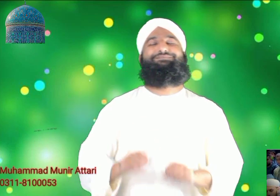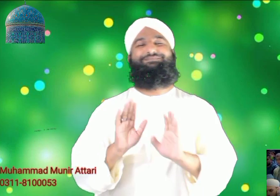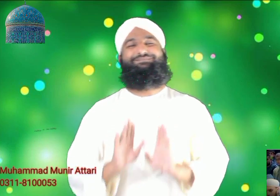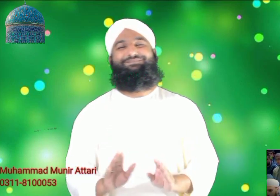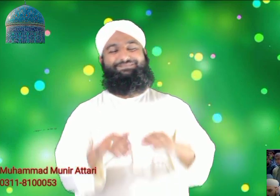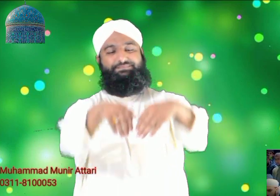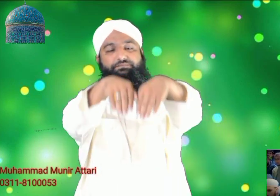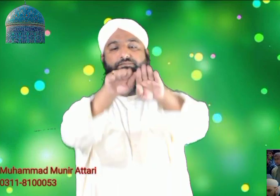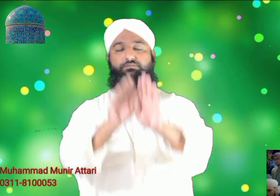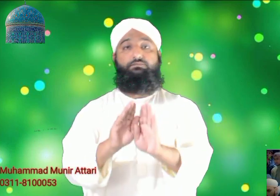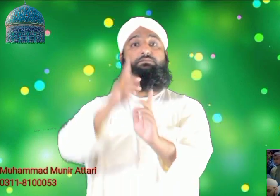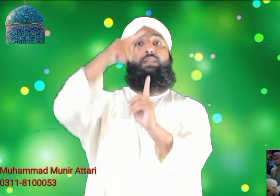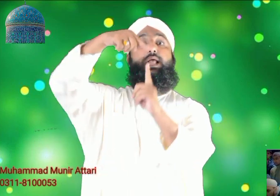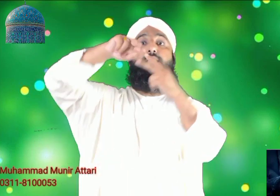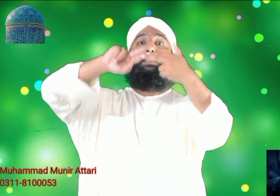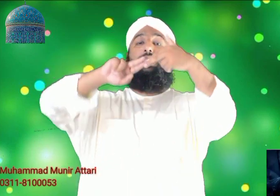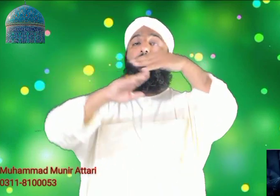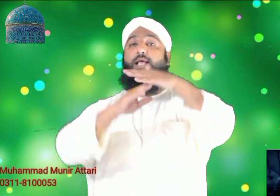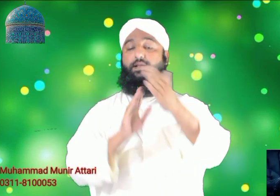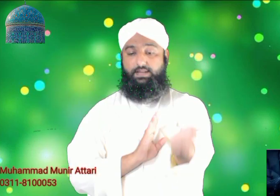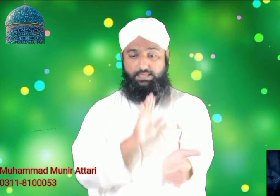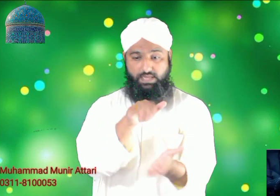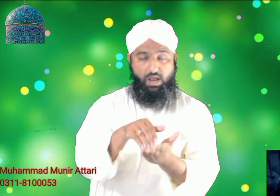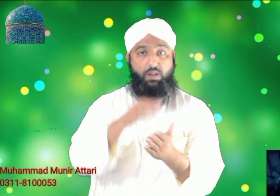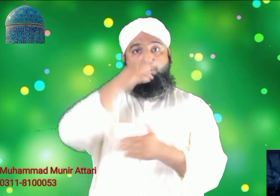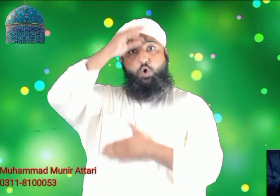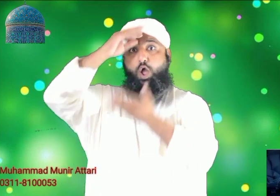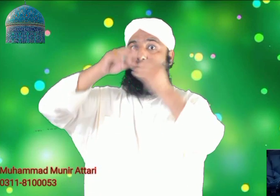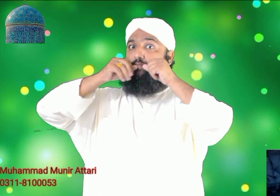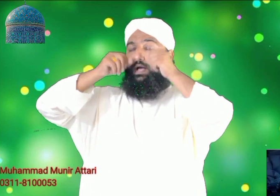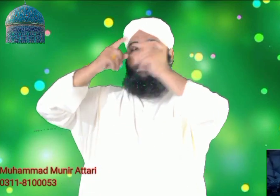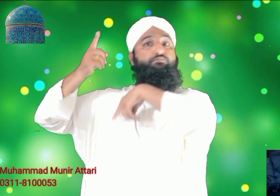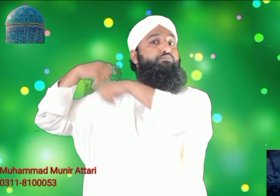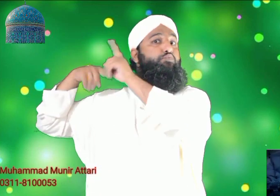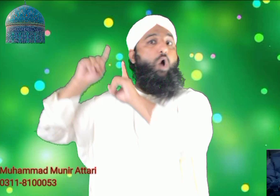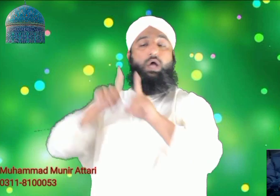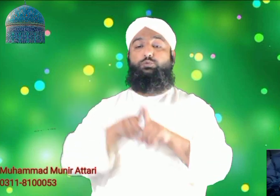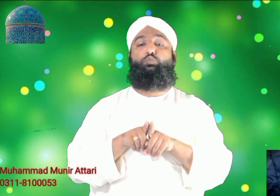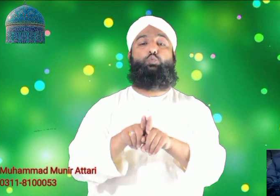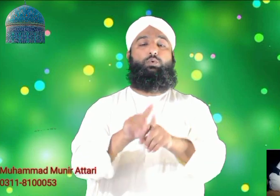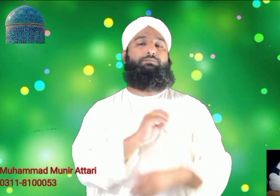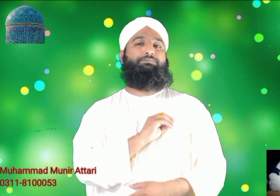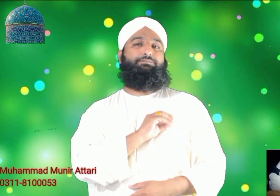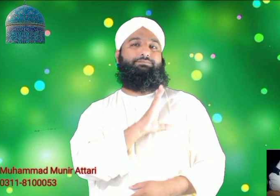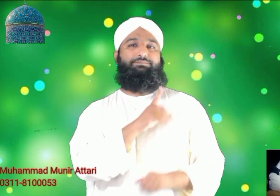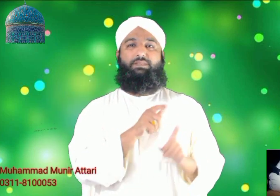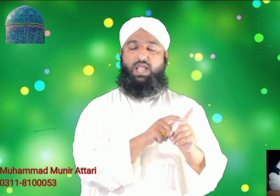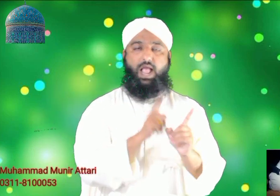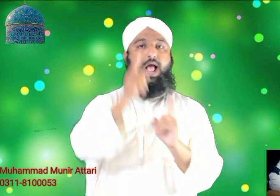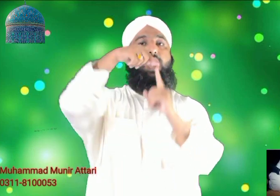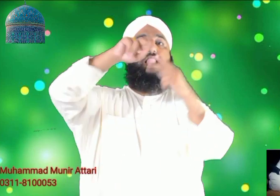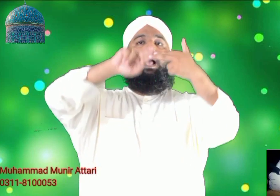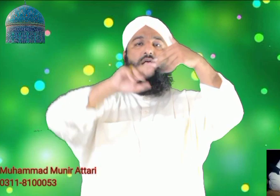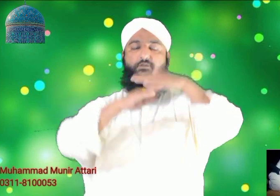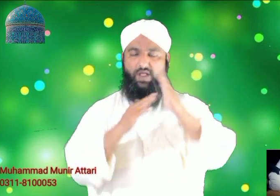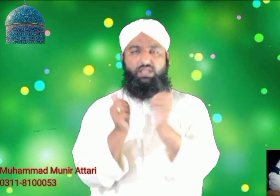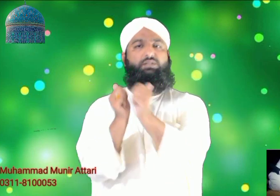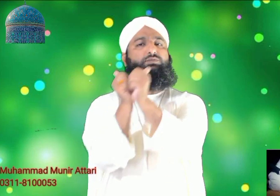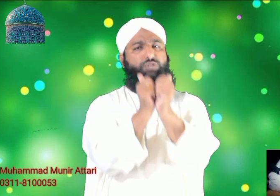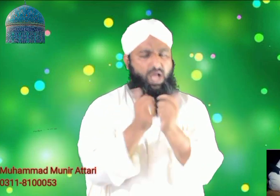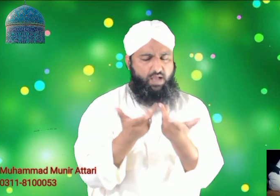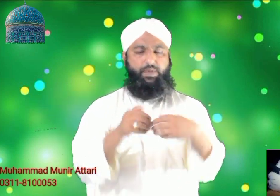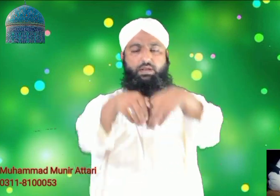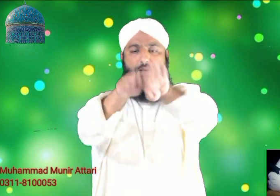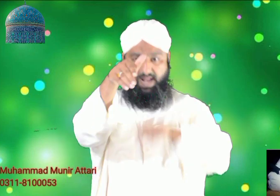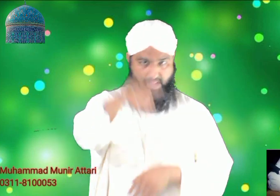جانا یہ بھی جائز سنت کا طریقہ، اور اللہ کے ولی صحابہ قبر میں سنتے ہیں، جواب بھی دیتے